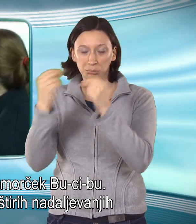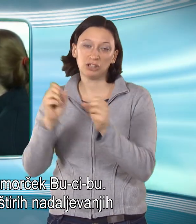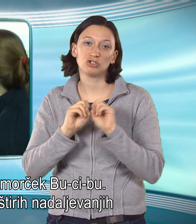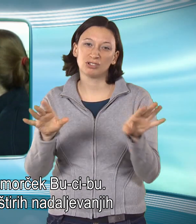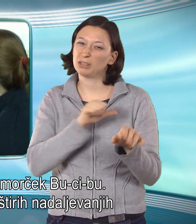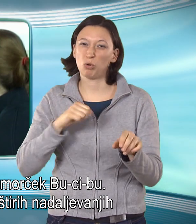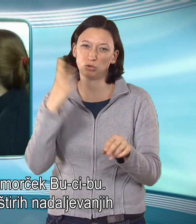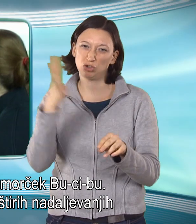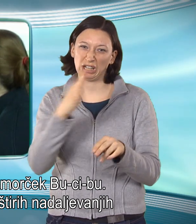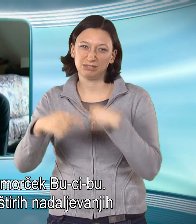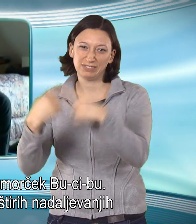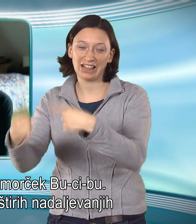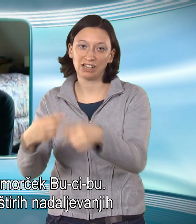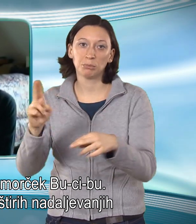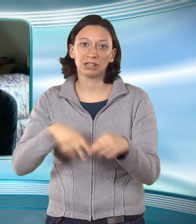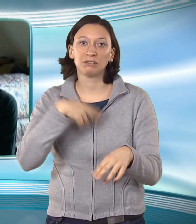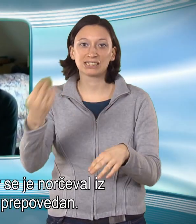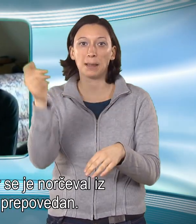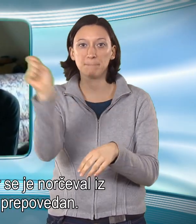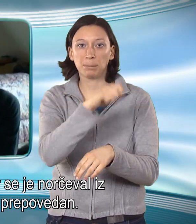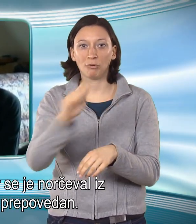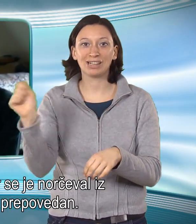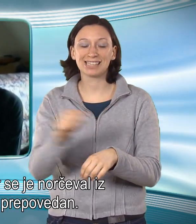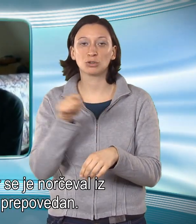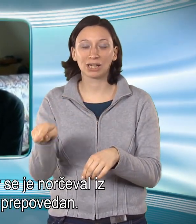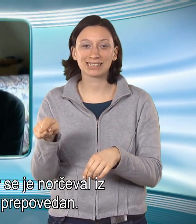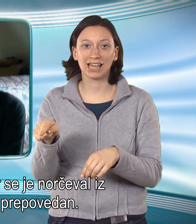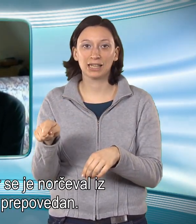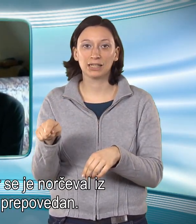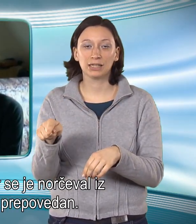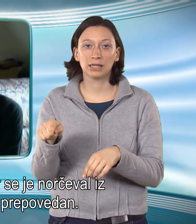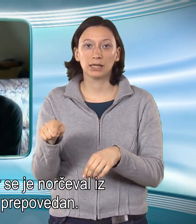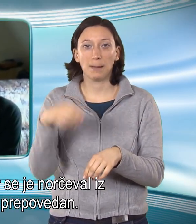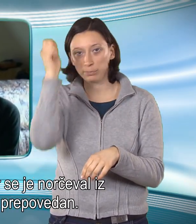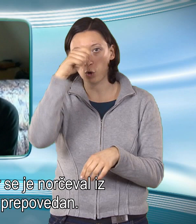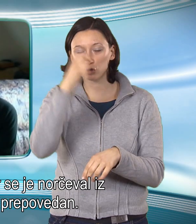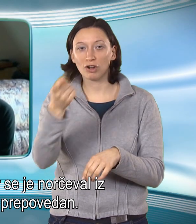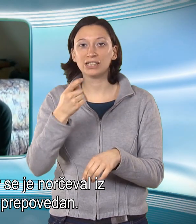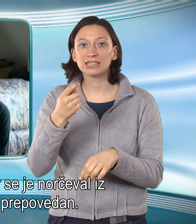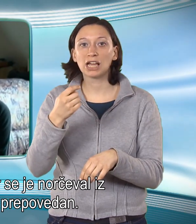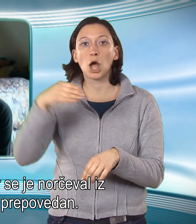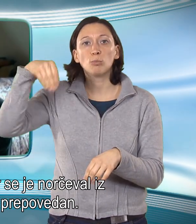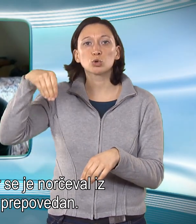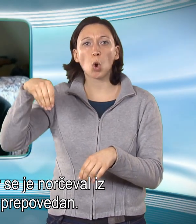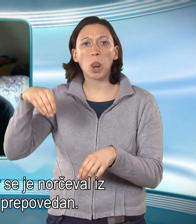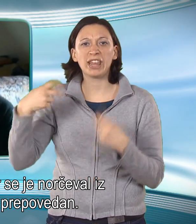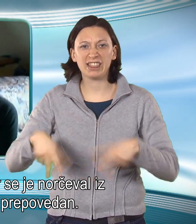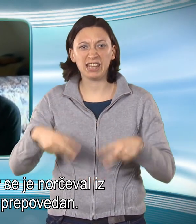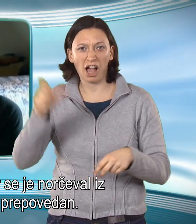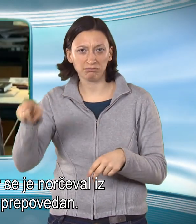izšel na žalost samo v 4 nadaljevanjih, ker je bil kasneje prepovedan, zato ker se je norčeval iz Mussolinija. In